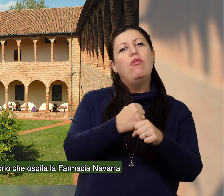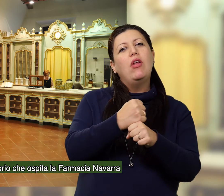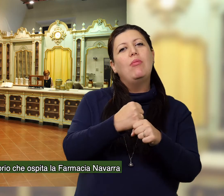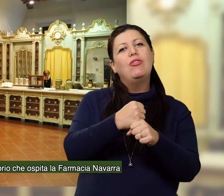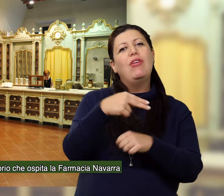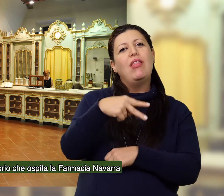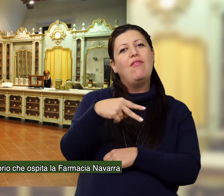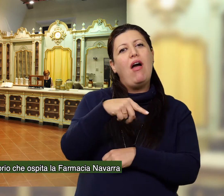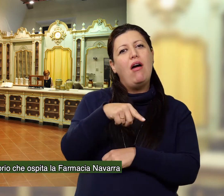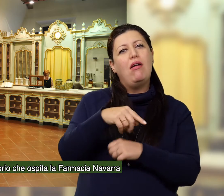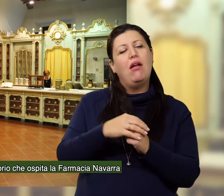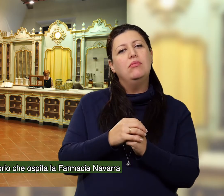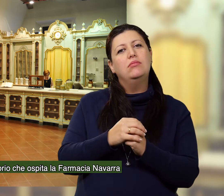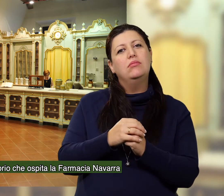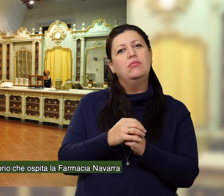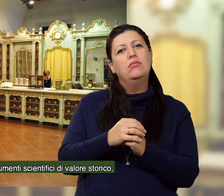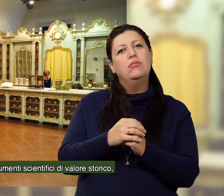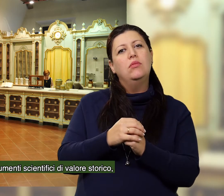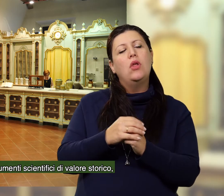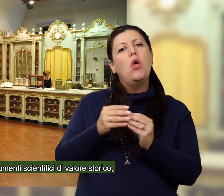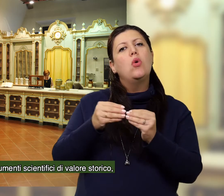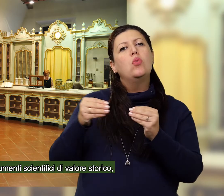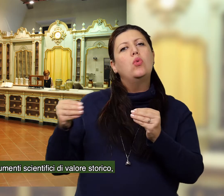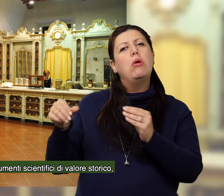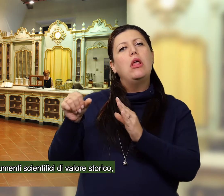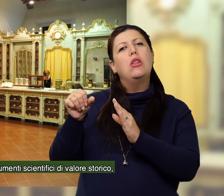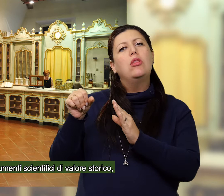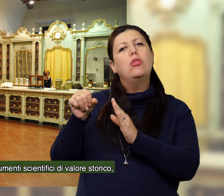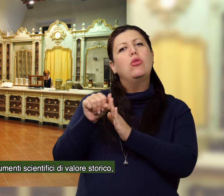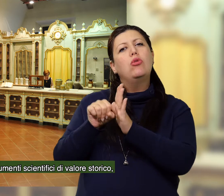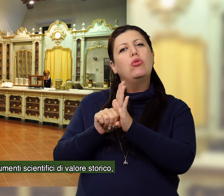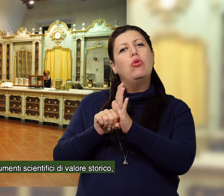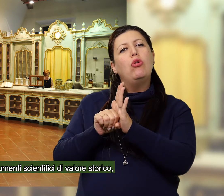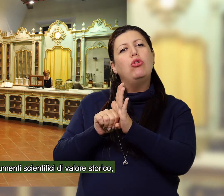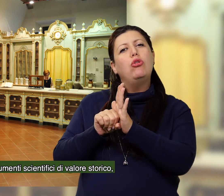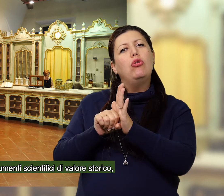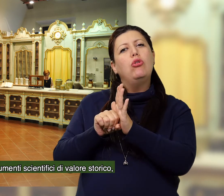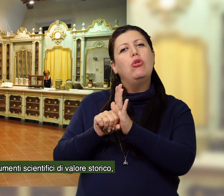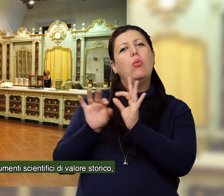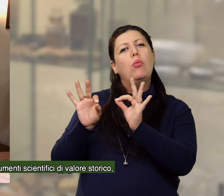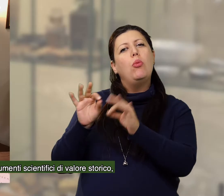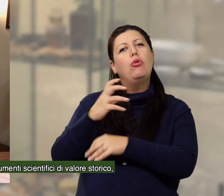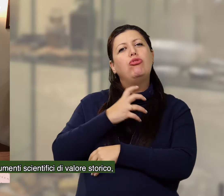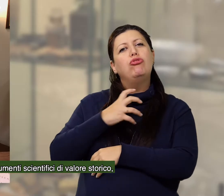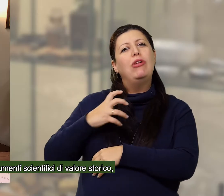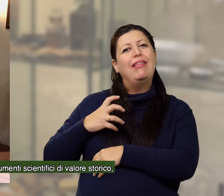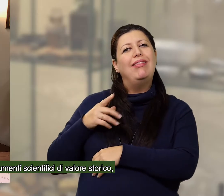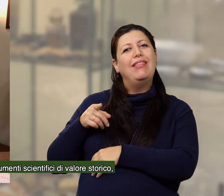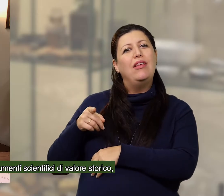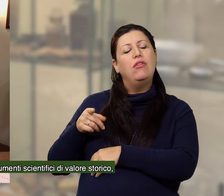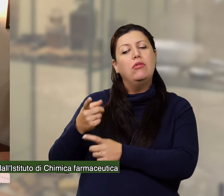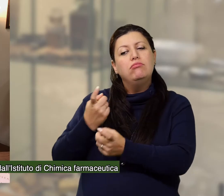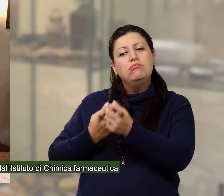ospita la farmacia navarra sono raccolti strumenti scientifici di valore storico